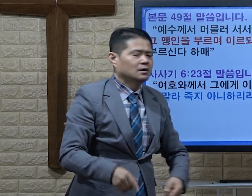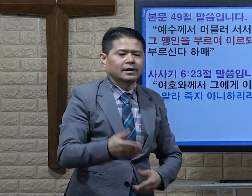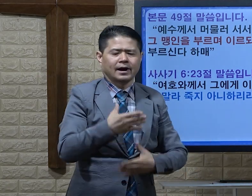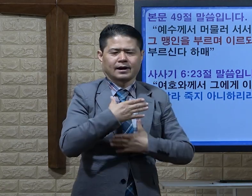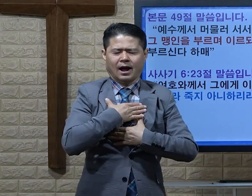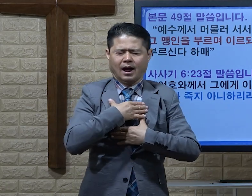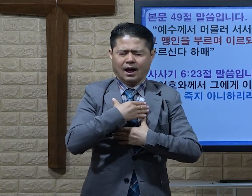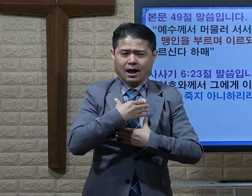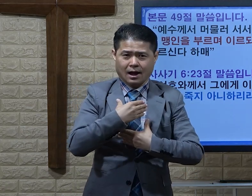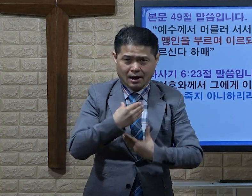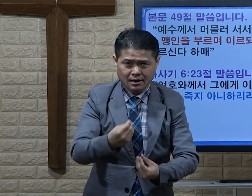하나님께서는